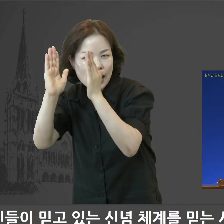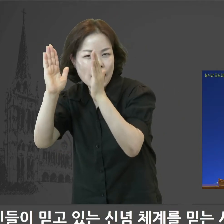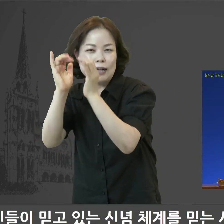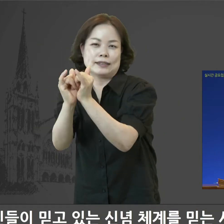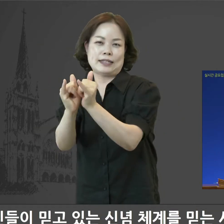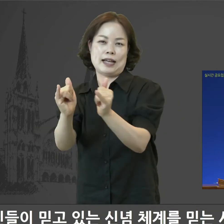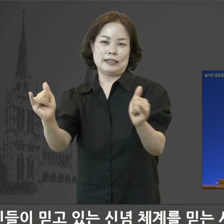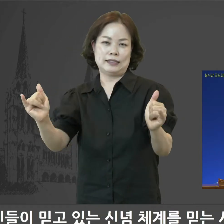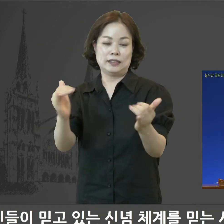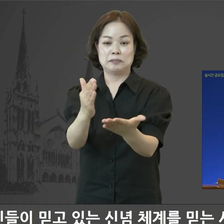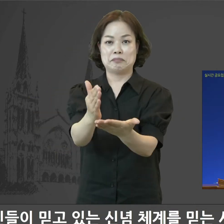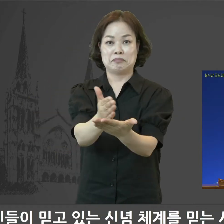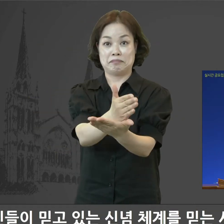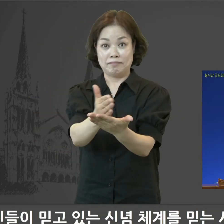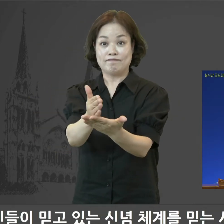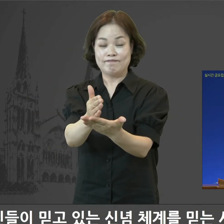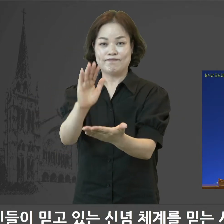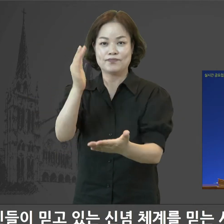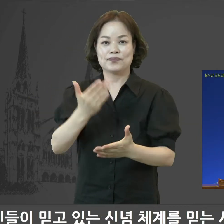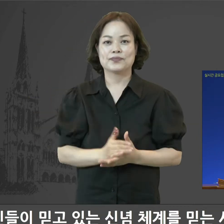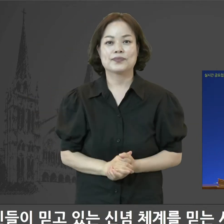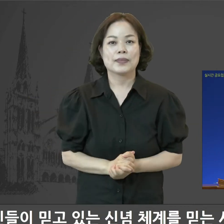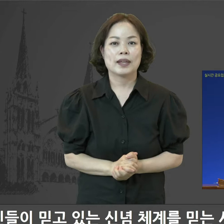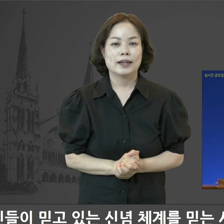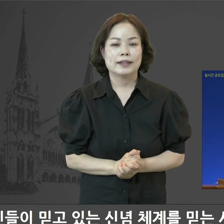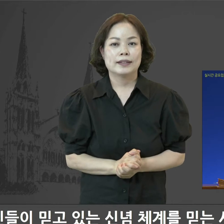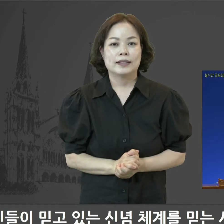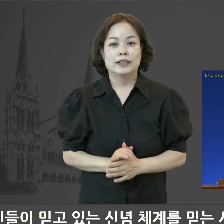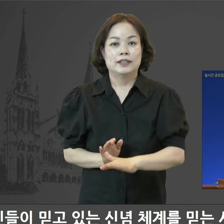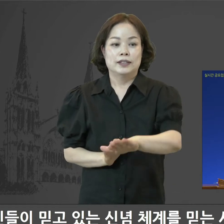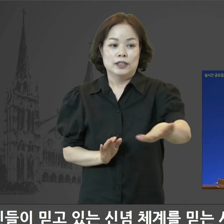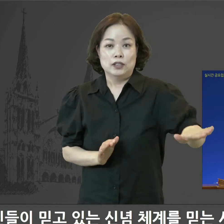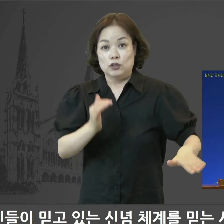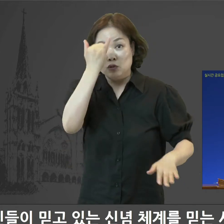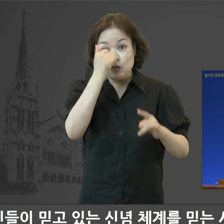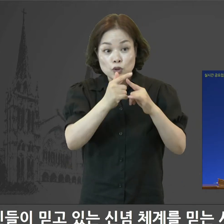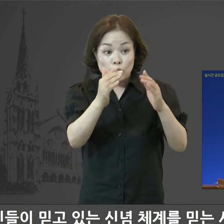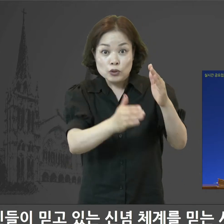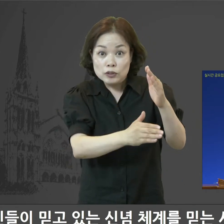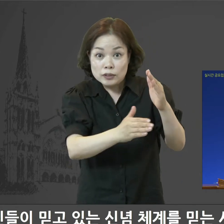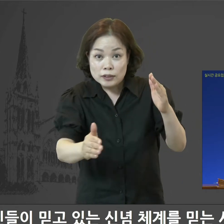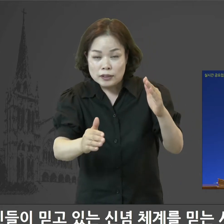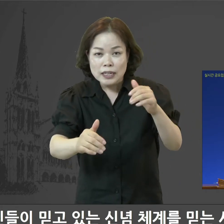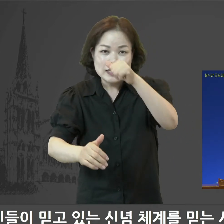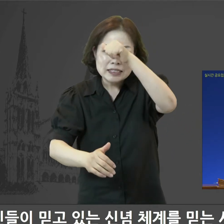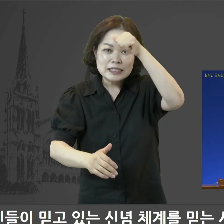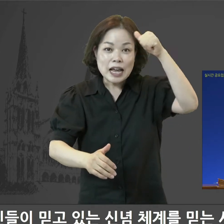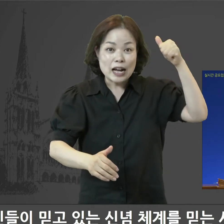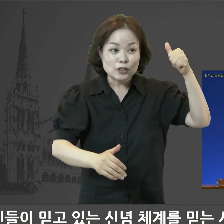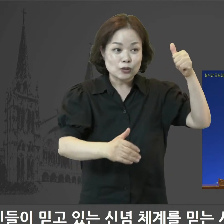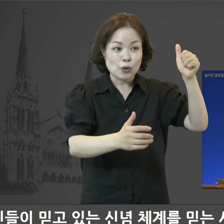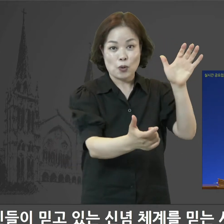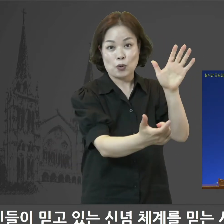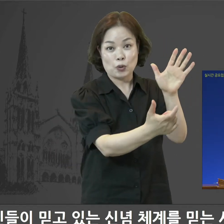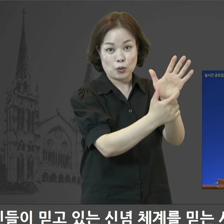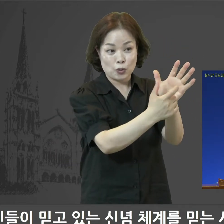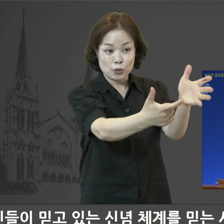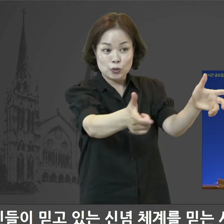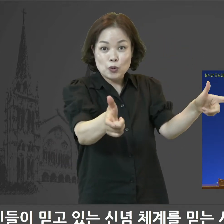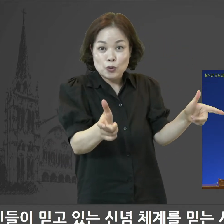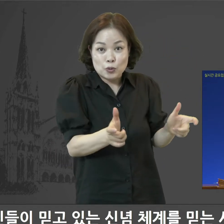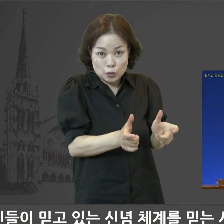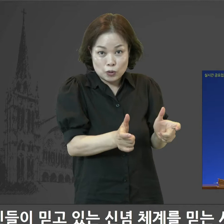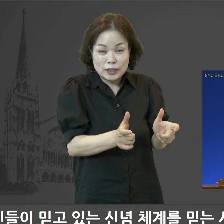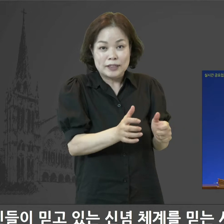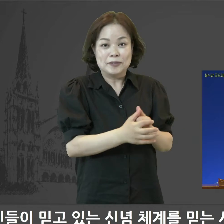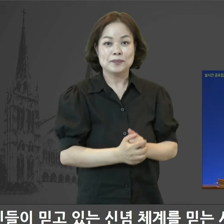학파라고 분류해 보면 좋을 것 같습니다. 우리 충영교회 성도님들은 장로교인입니다. 충영교회가